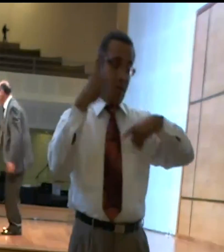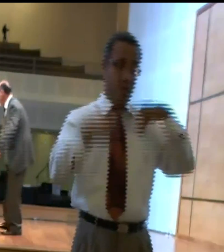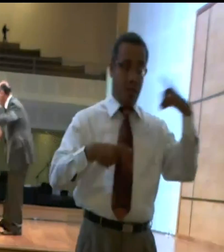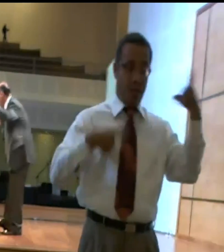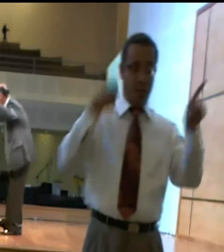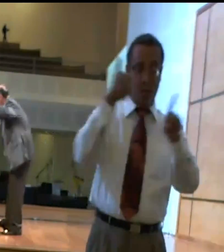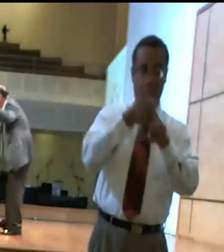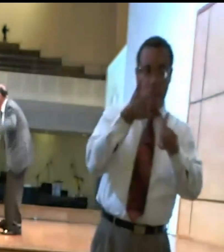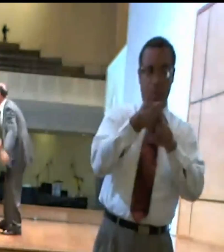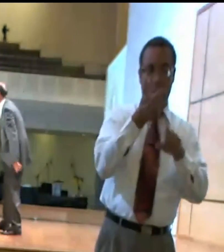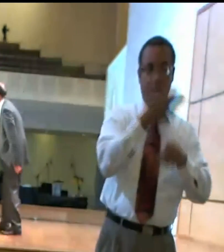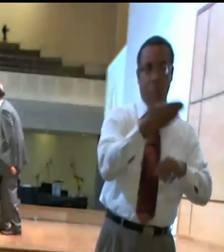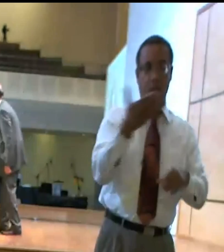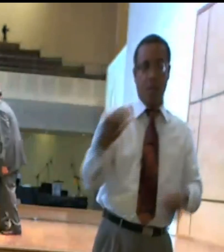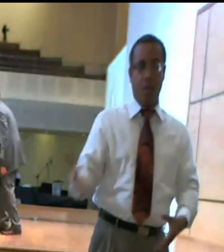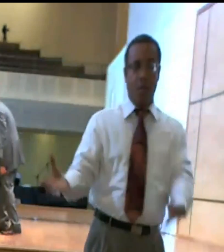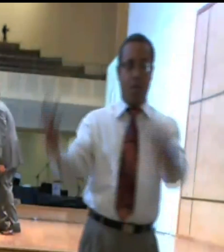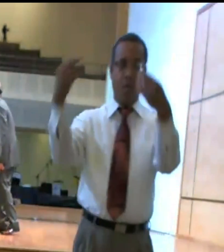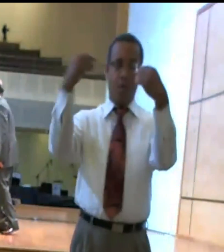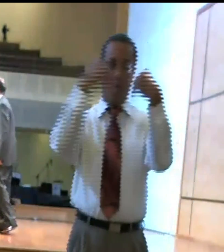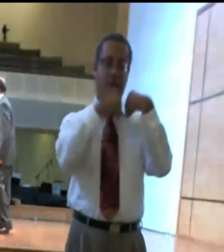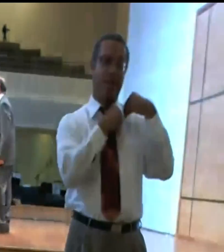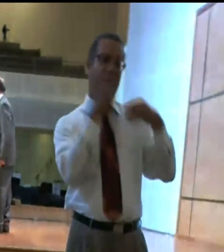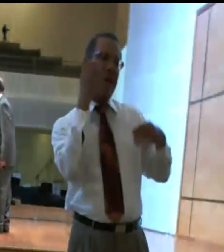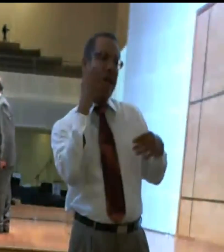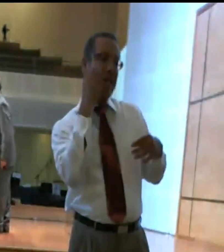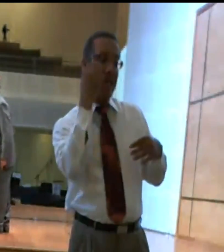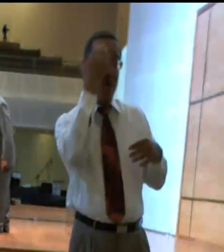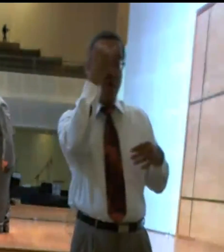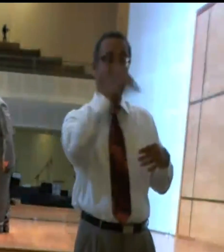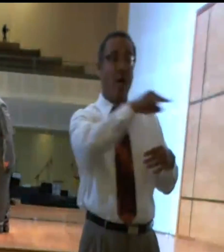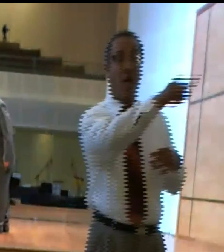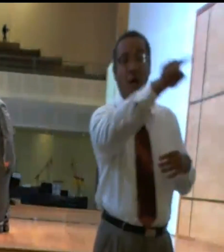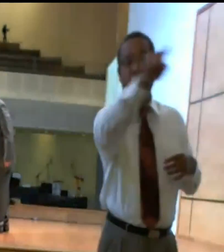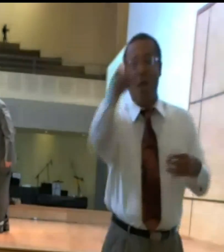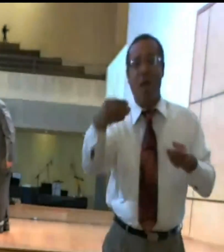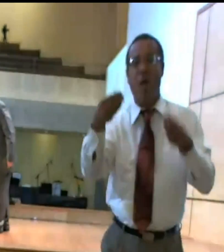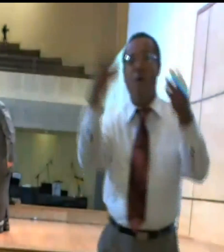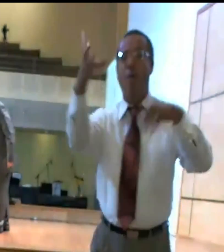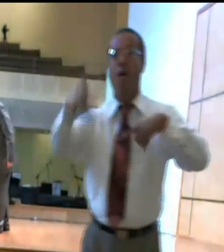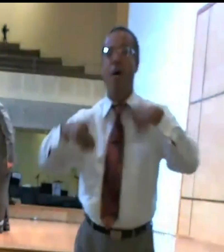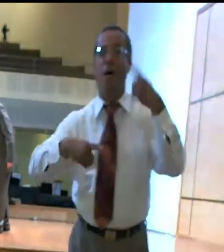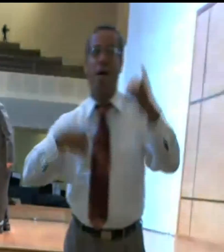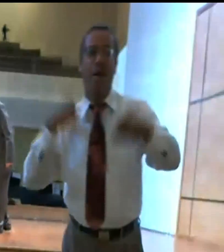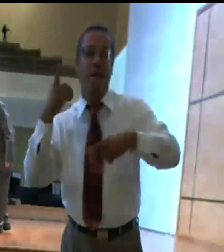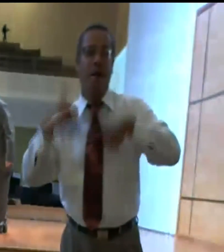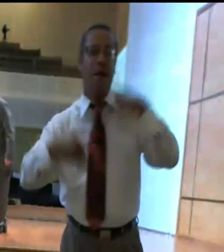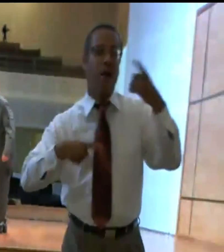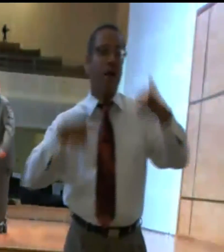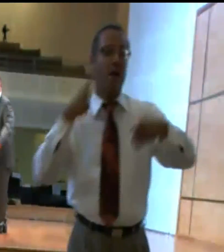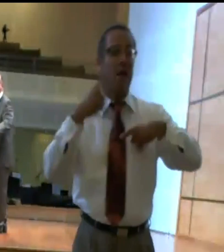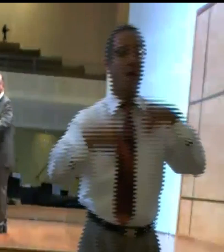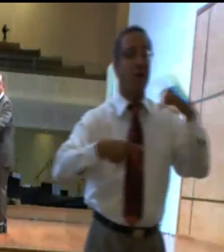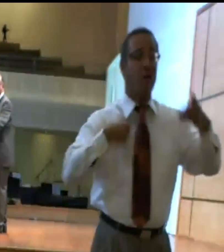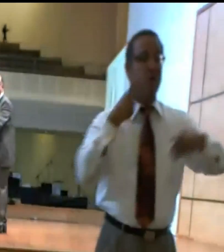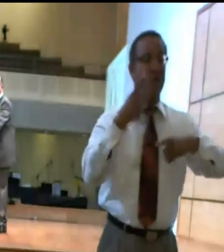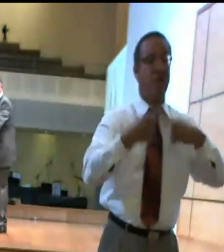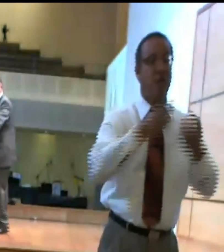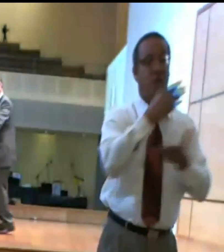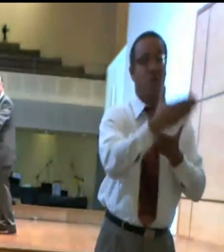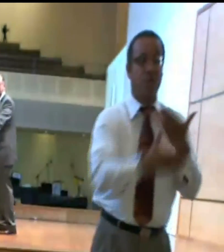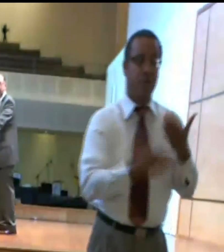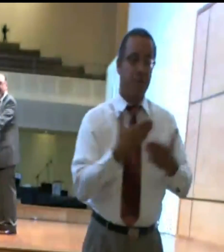mismo tiempo de las cosas que Él nos da de pura gracia, porque Él las da para que las disfrutemos, como dice Pablo en 1 Timoteo